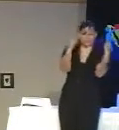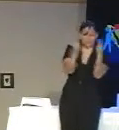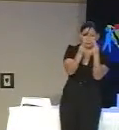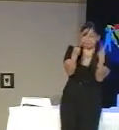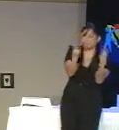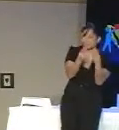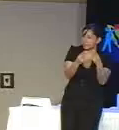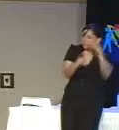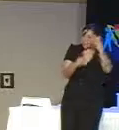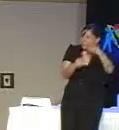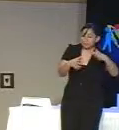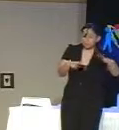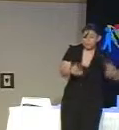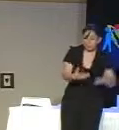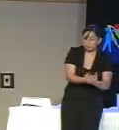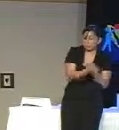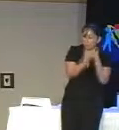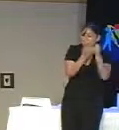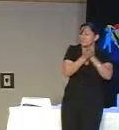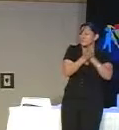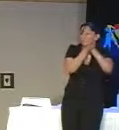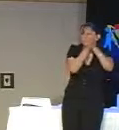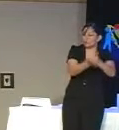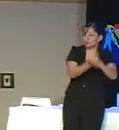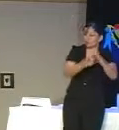como veremos un poco más adelante,